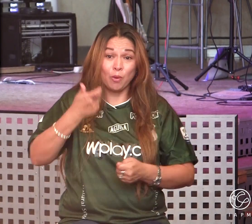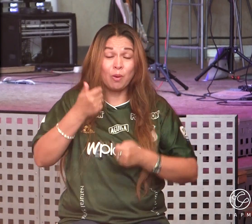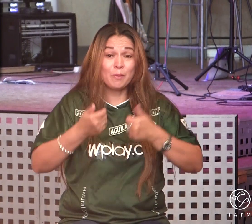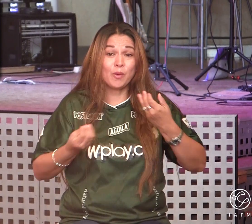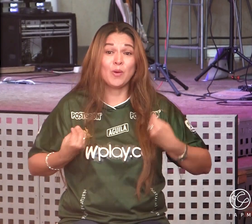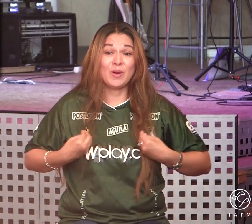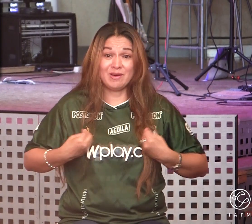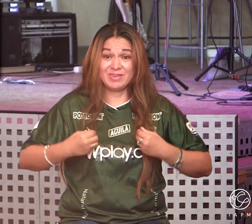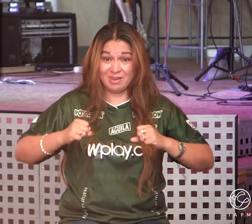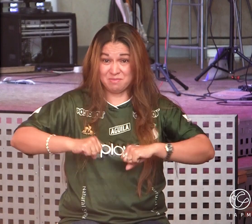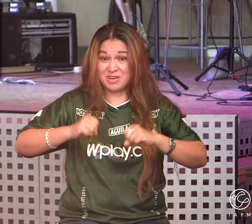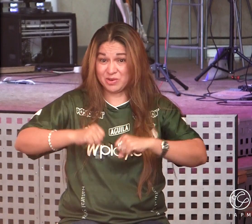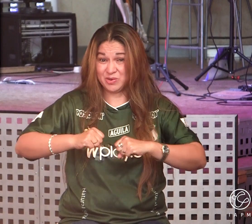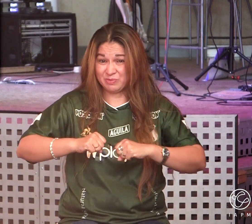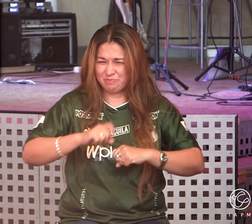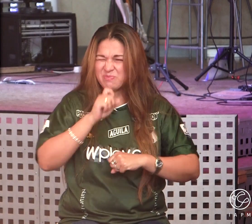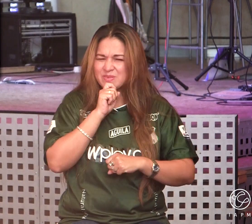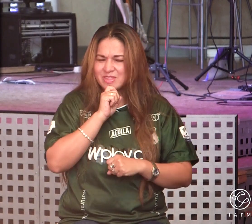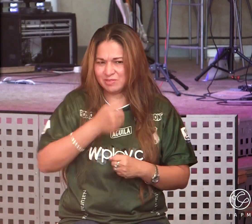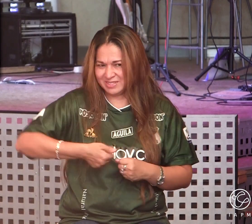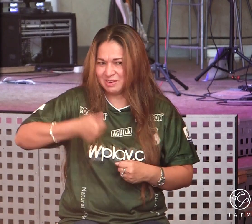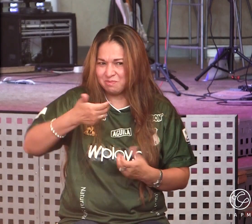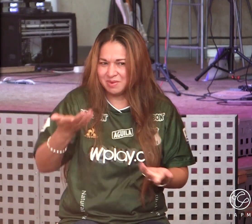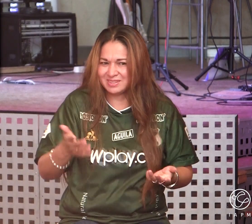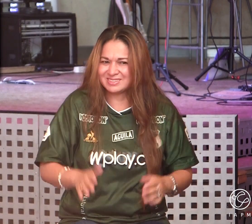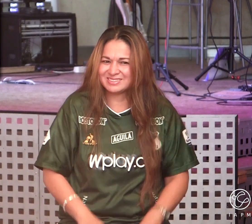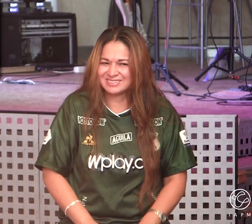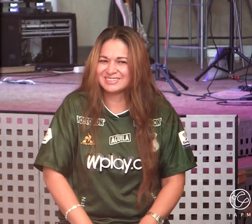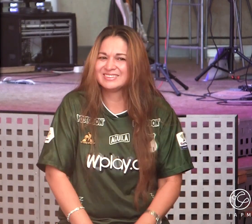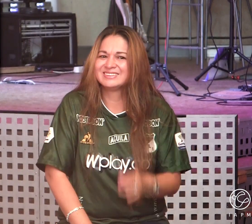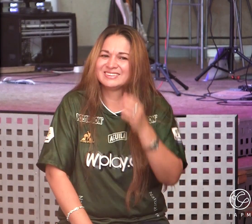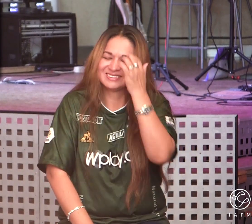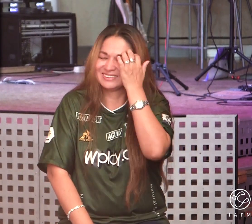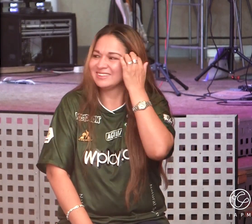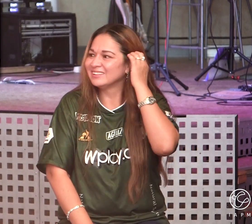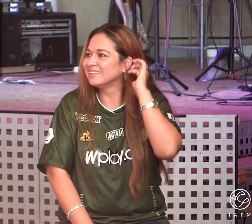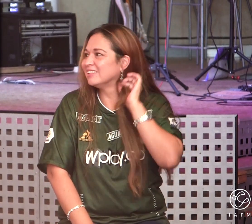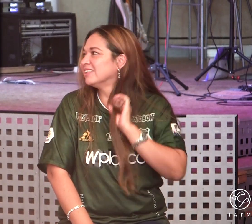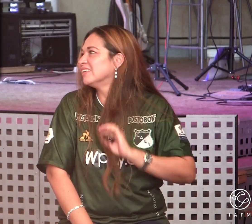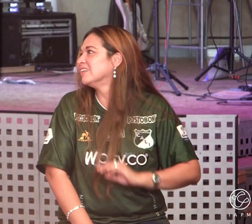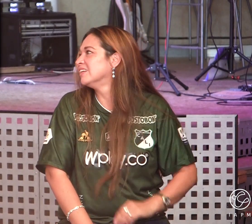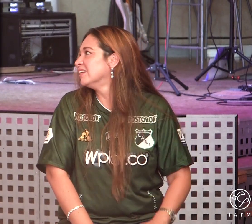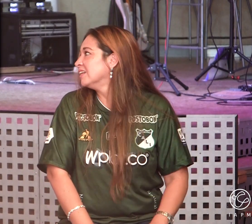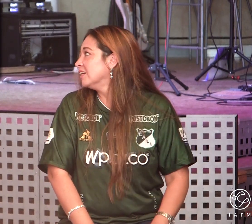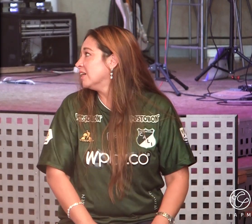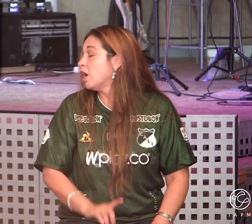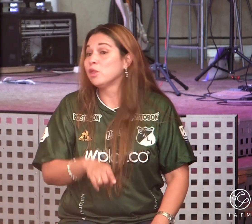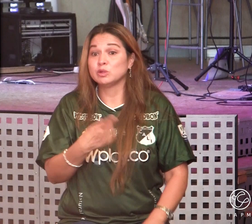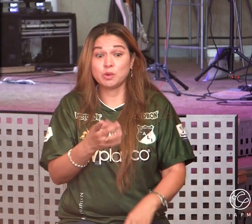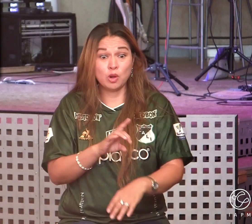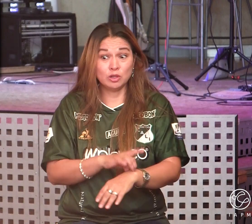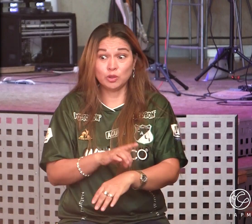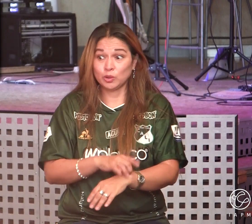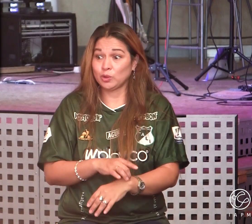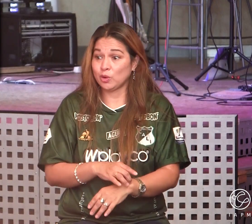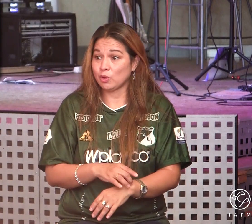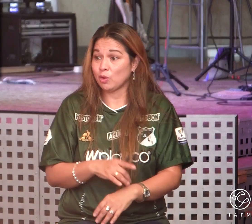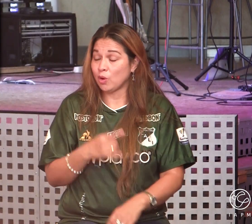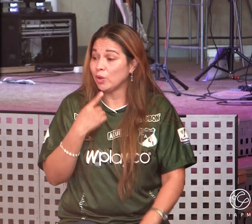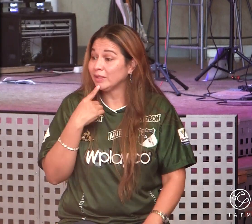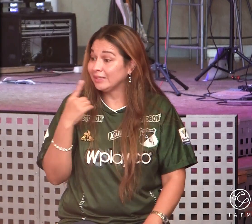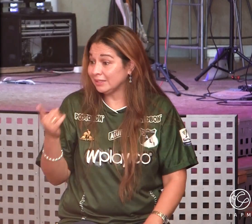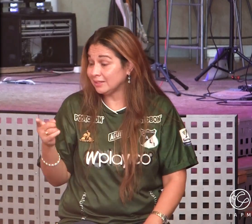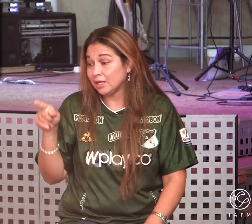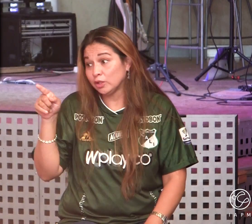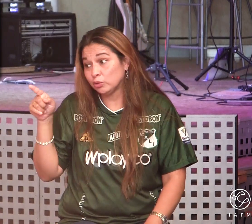creo que en su brazo o en su pierna, tal vez era su pierna. Y el doctor, después de que le atiende, le dice también, entienda que usted ya